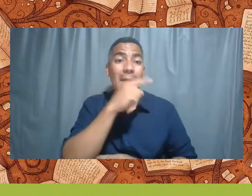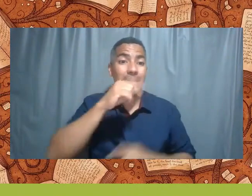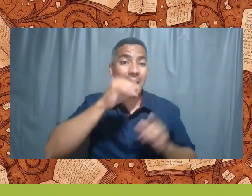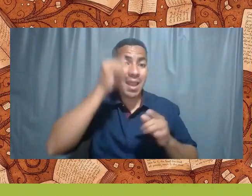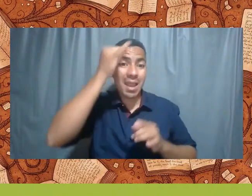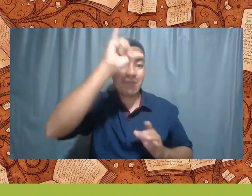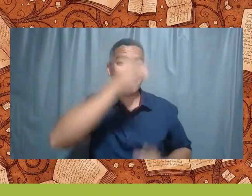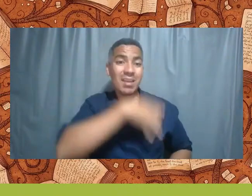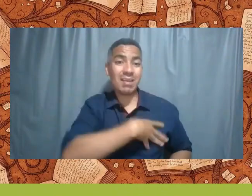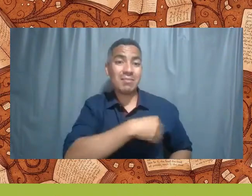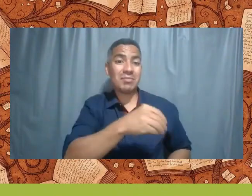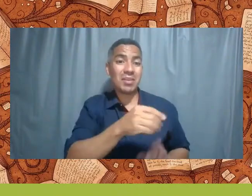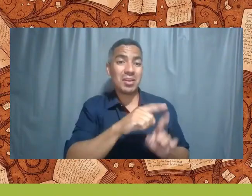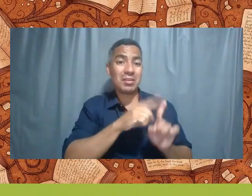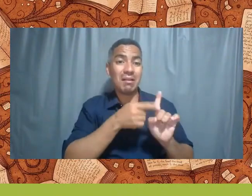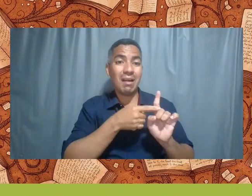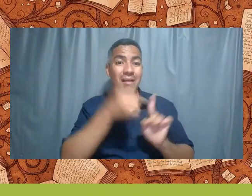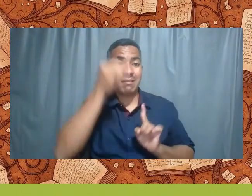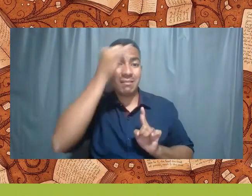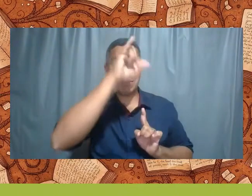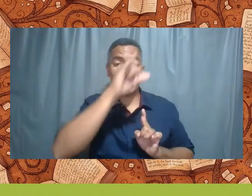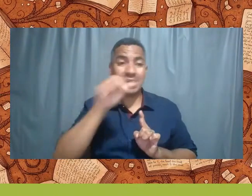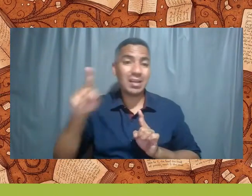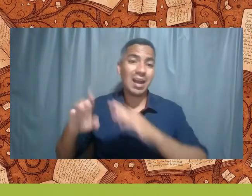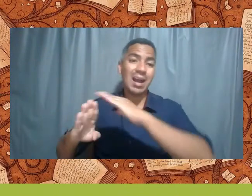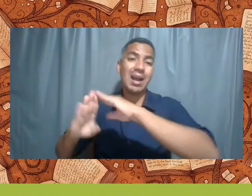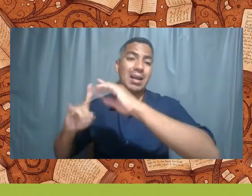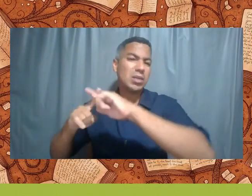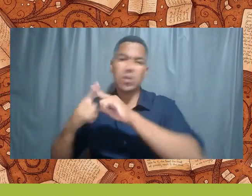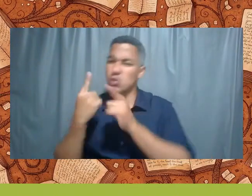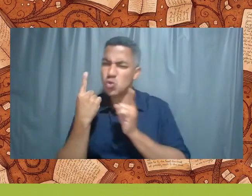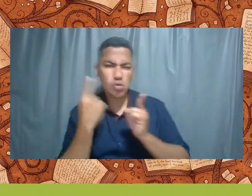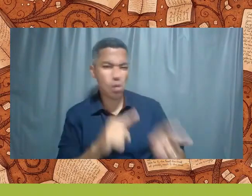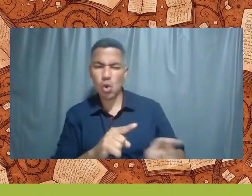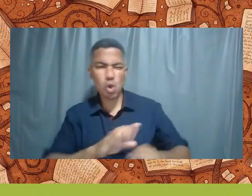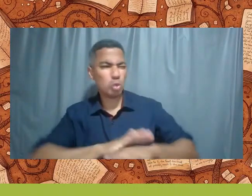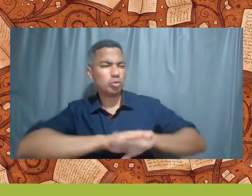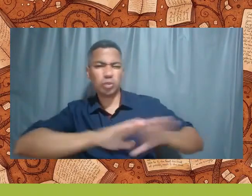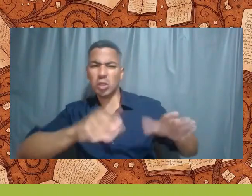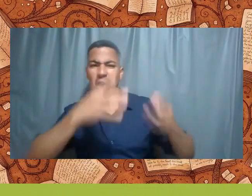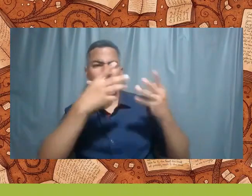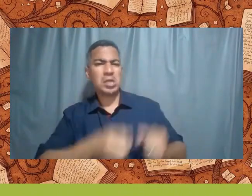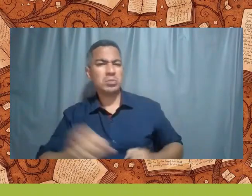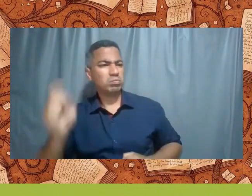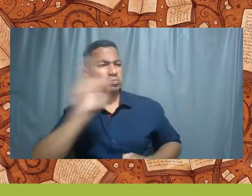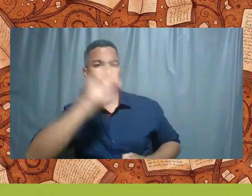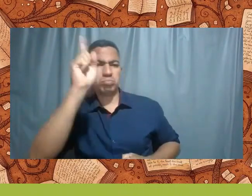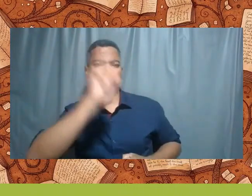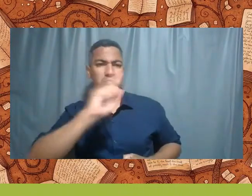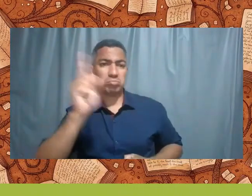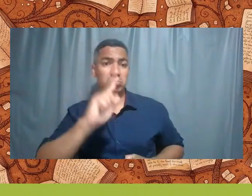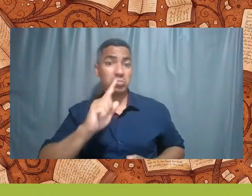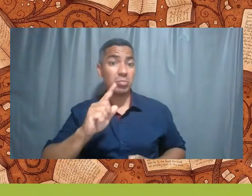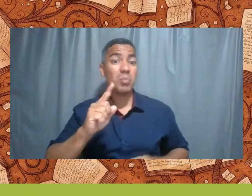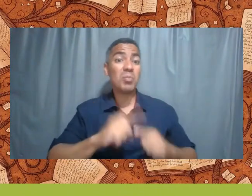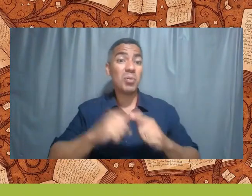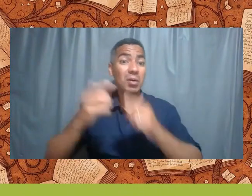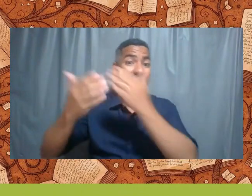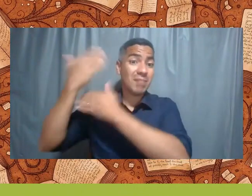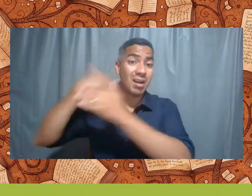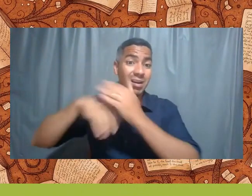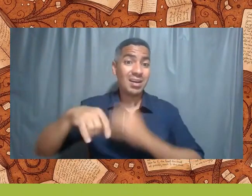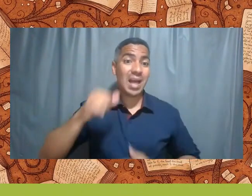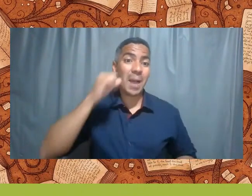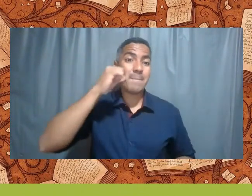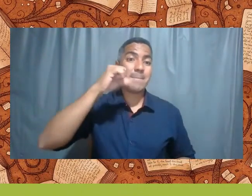essas práticas anticoncepcionais, na medida em que ser mãe era a condição fundamental da mulher